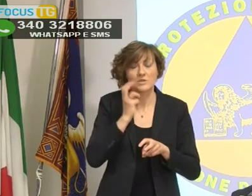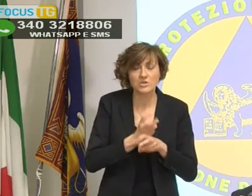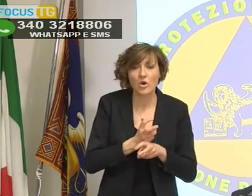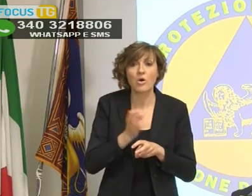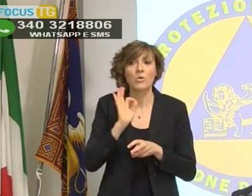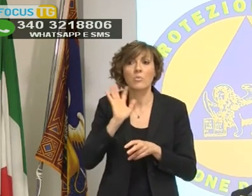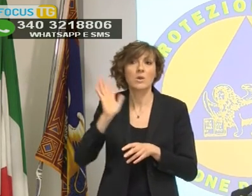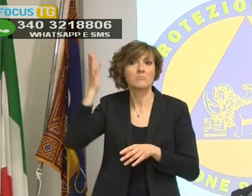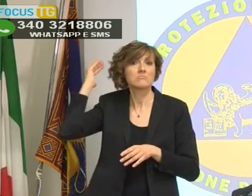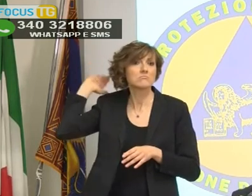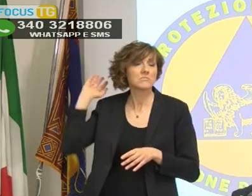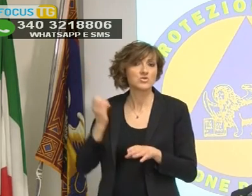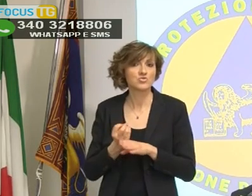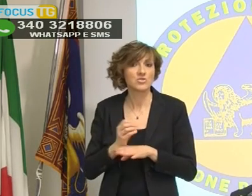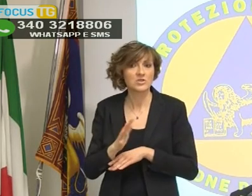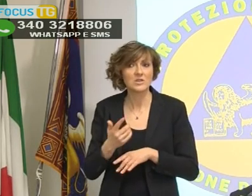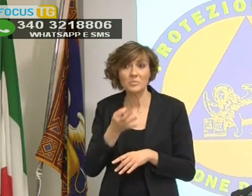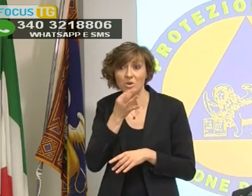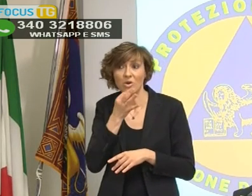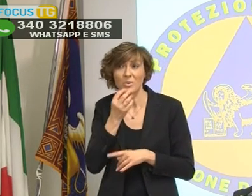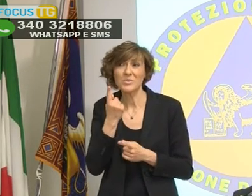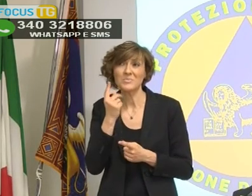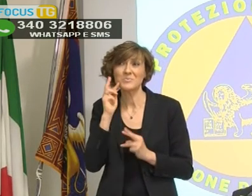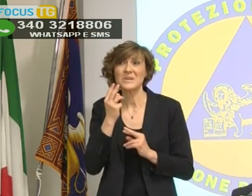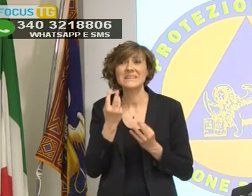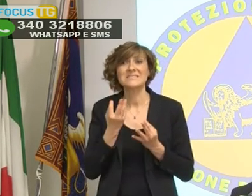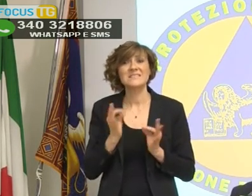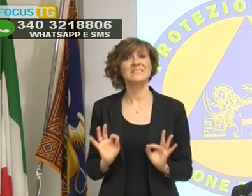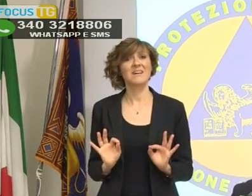qualche anno fa, e quindi penso che sia un fatto anche di dignità, no?